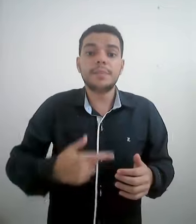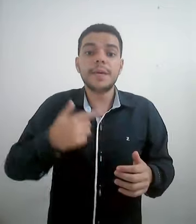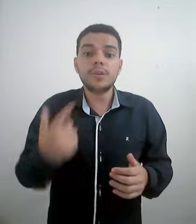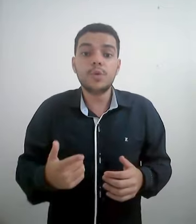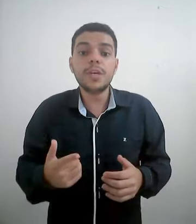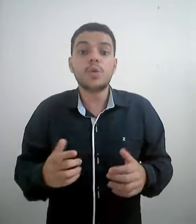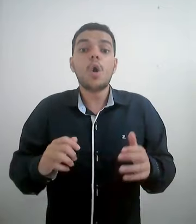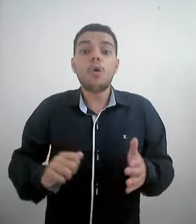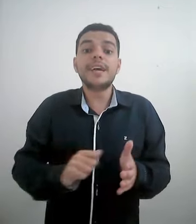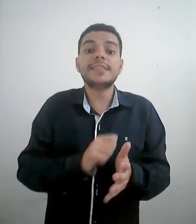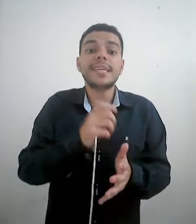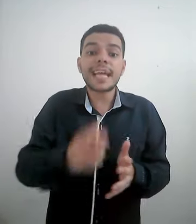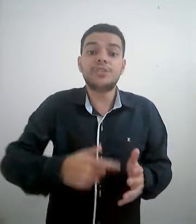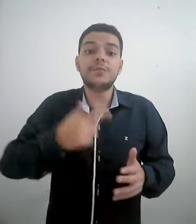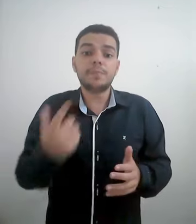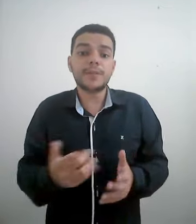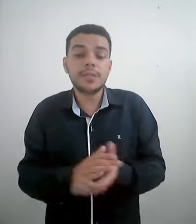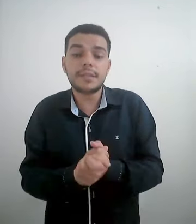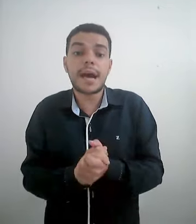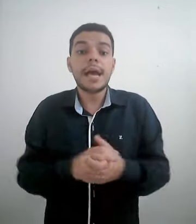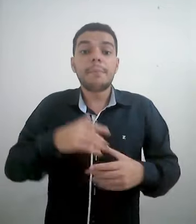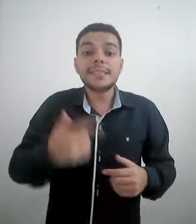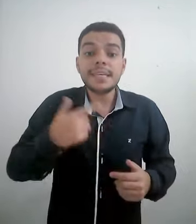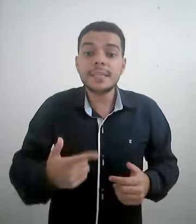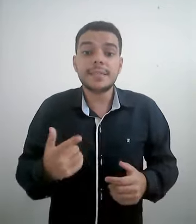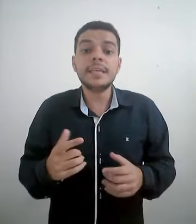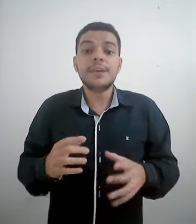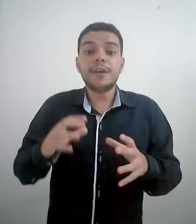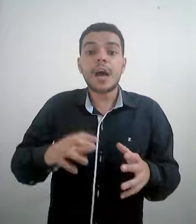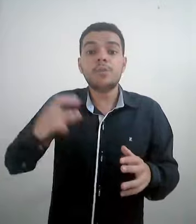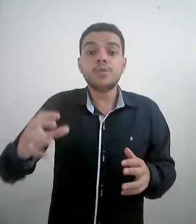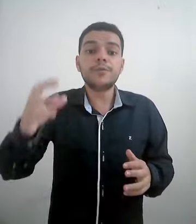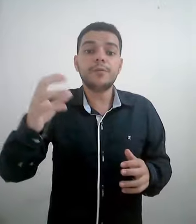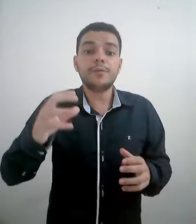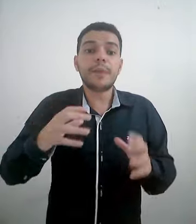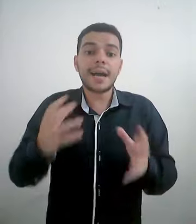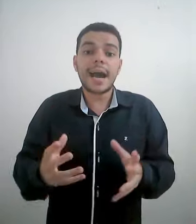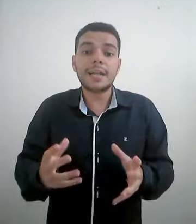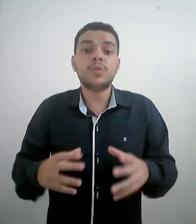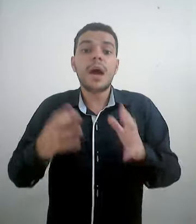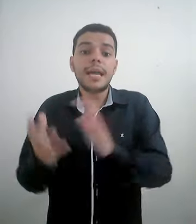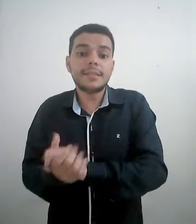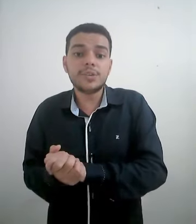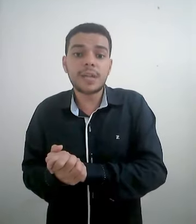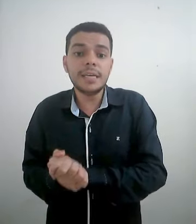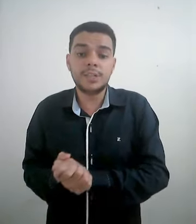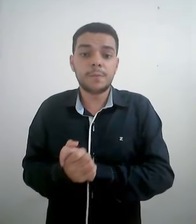reconhecimento linguístico, houve essas tentativas de padronizar, mas ainda assim ficaram muito marcado esse regionalismo.